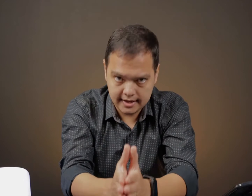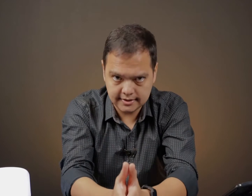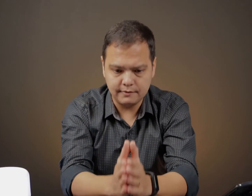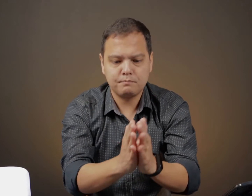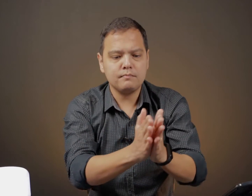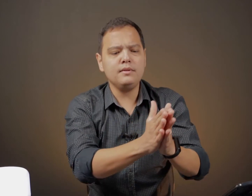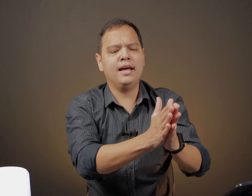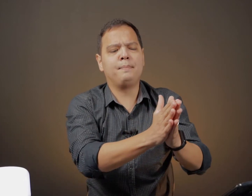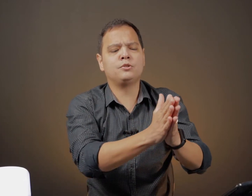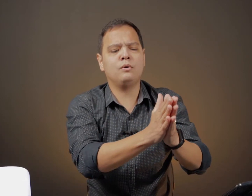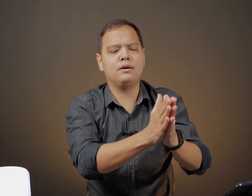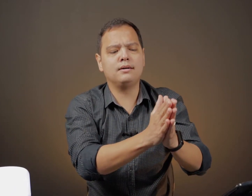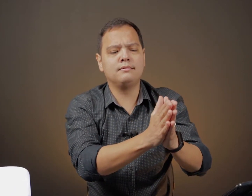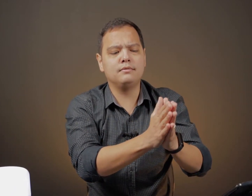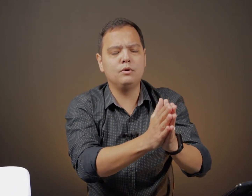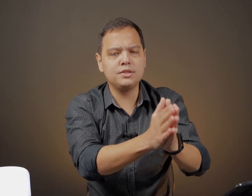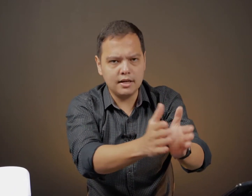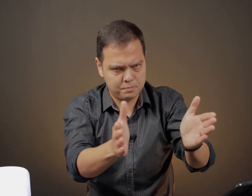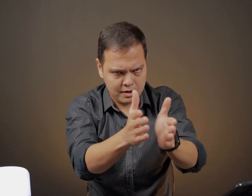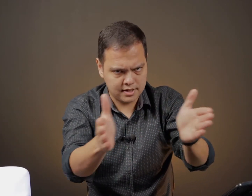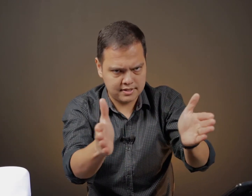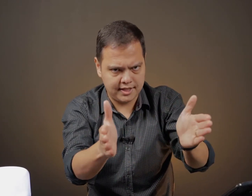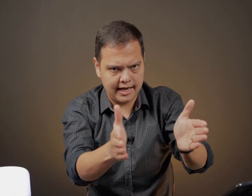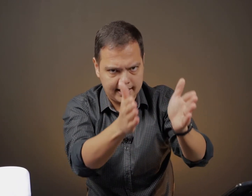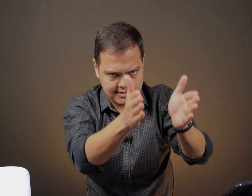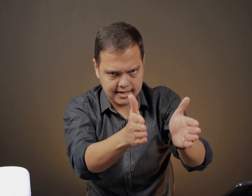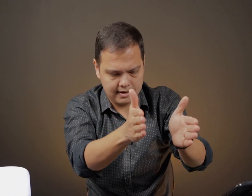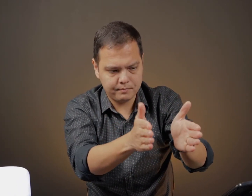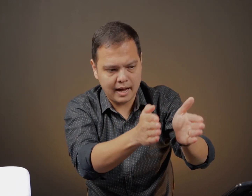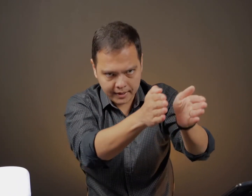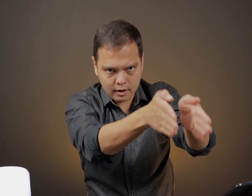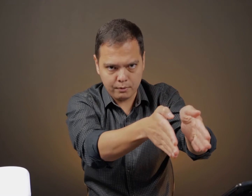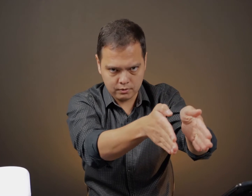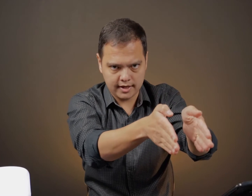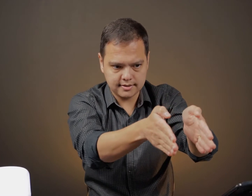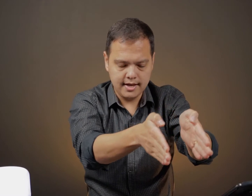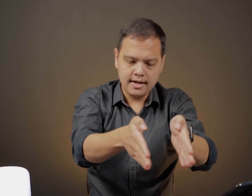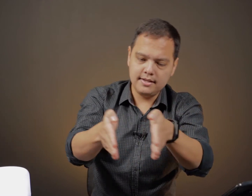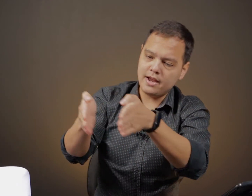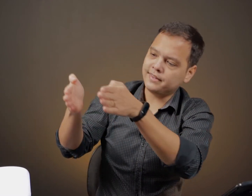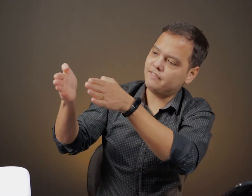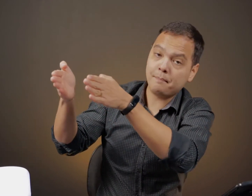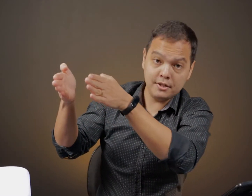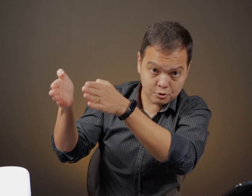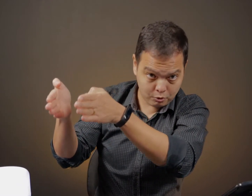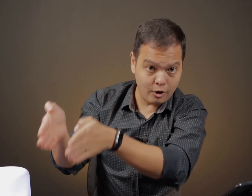criança, ela passou os primeiros anos da vida dela na casa dela, aprendendo português. E aí quando ela vai para a